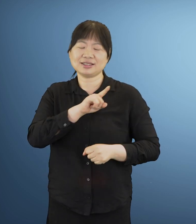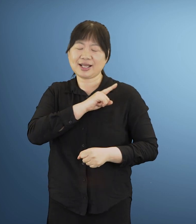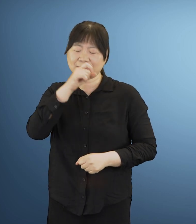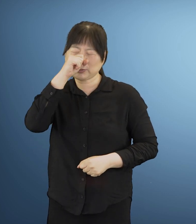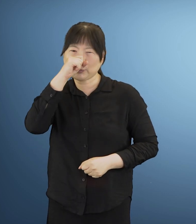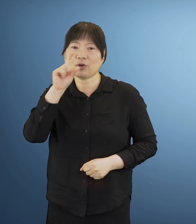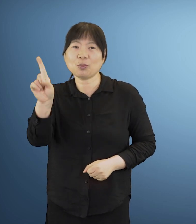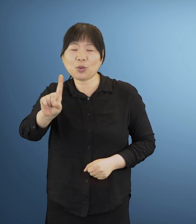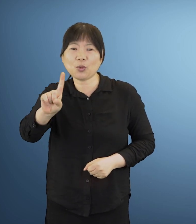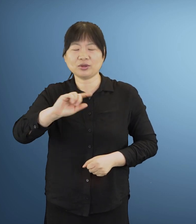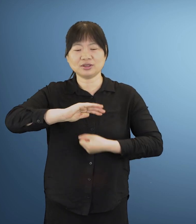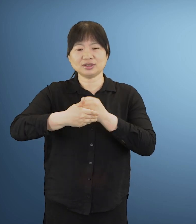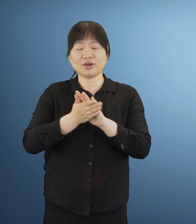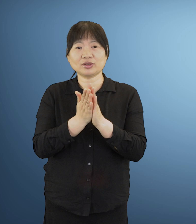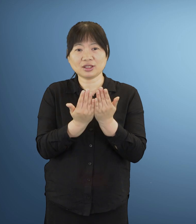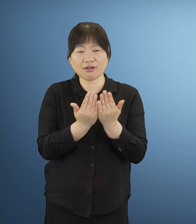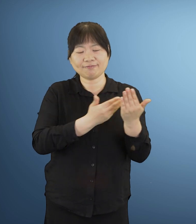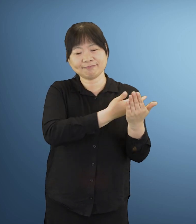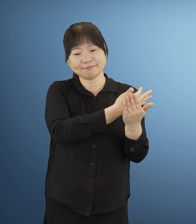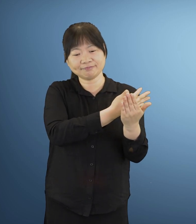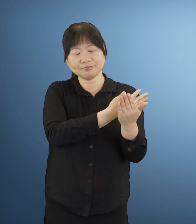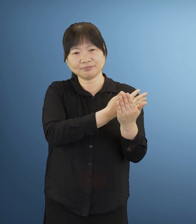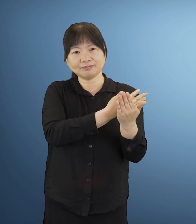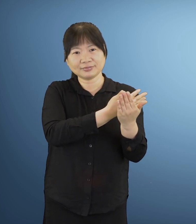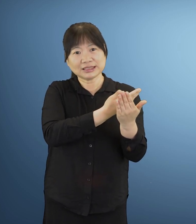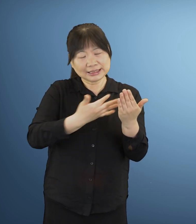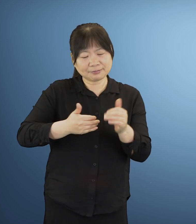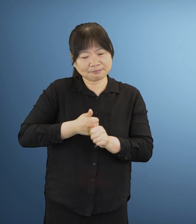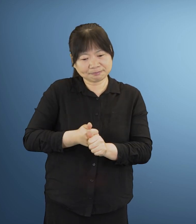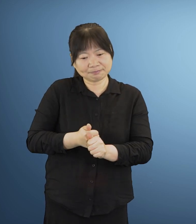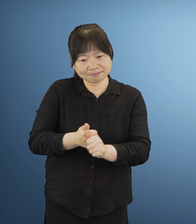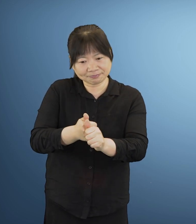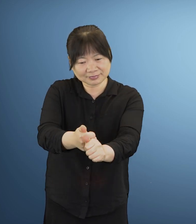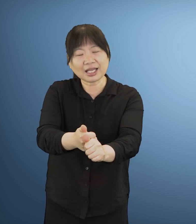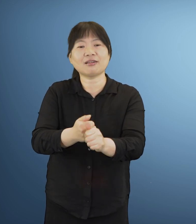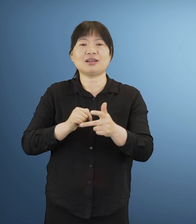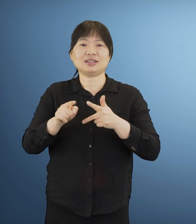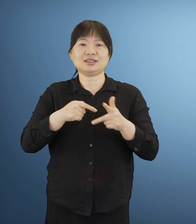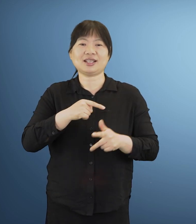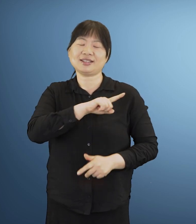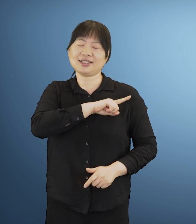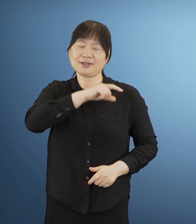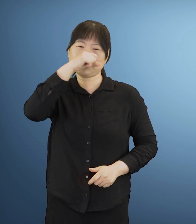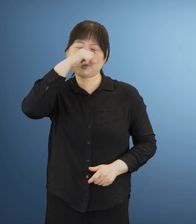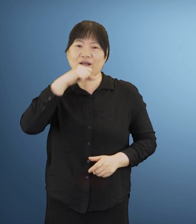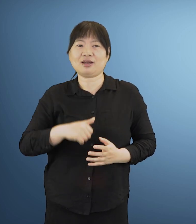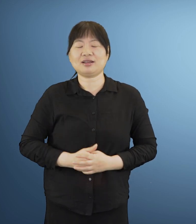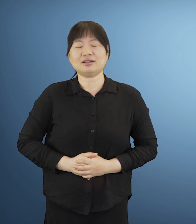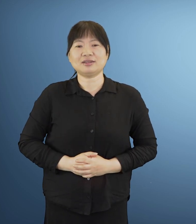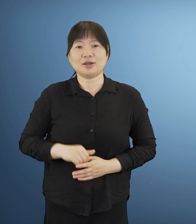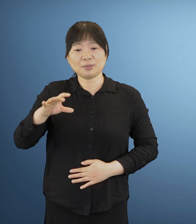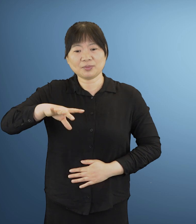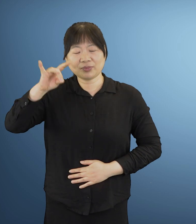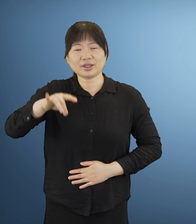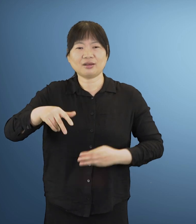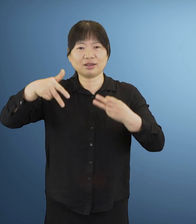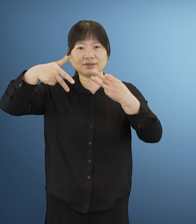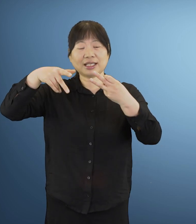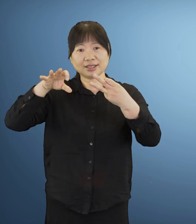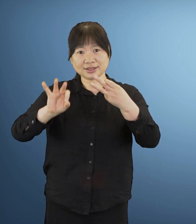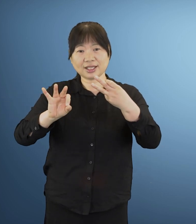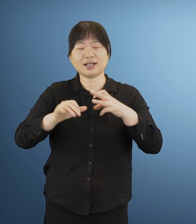따라서 이해하는 방식이 제일 편안한 해석이 될 거예요. 자, 우선